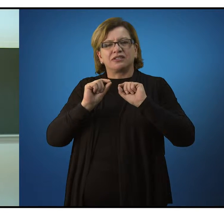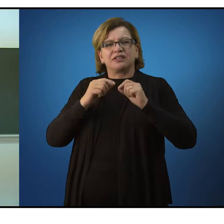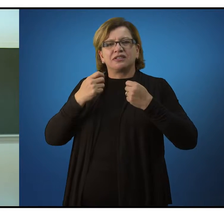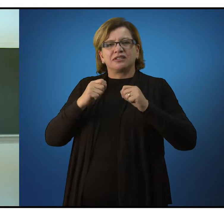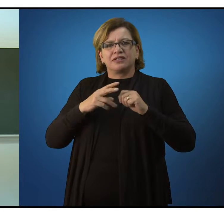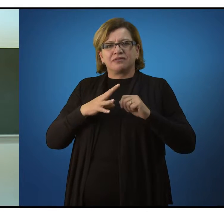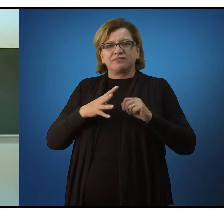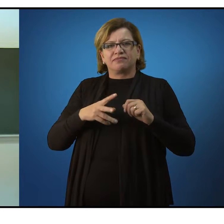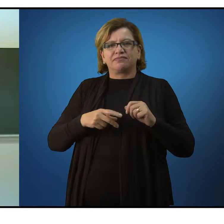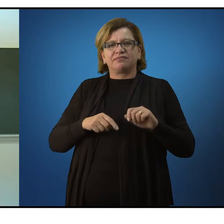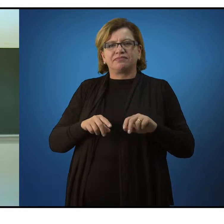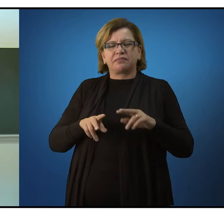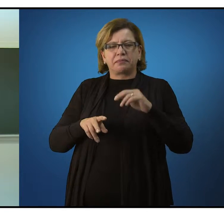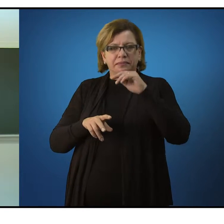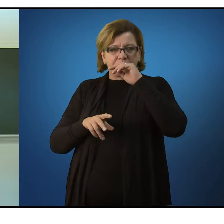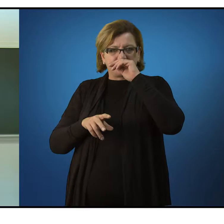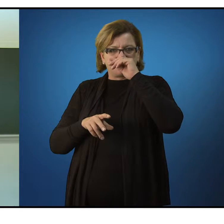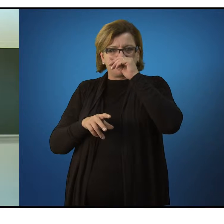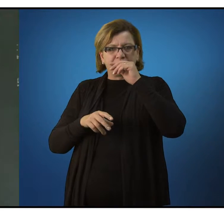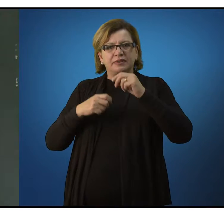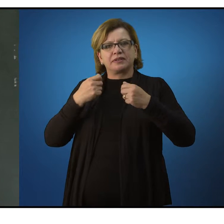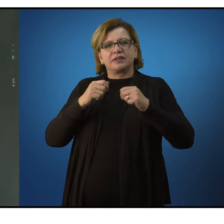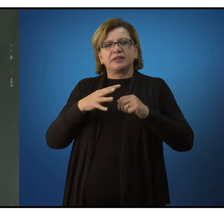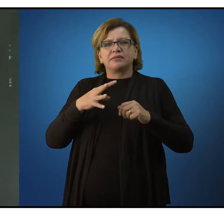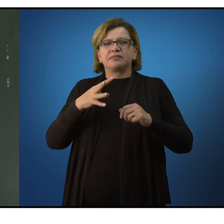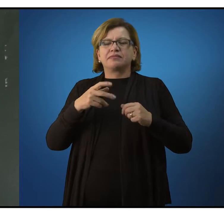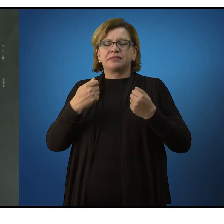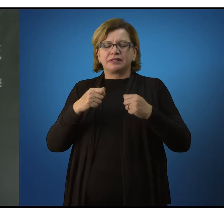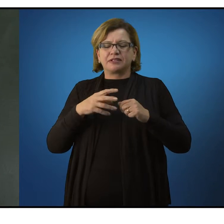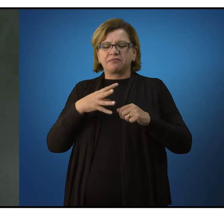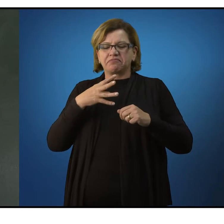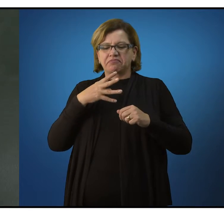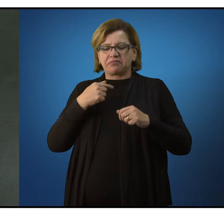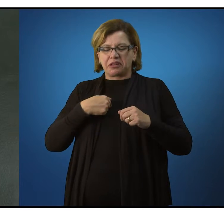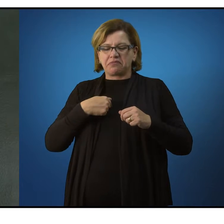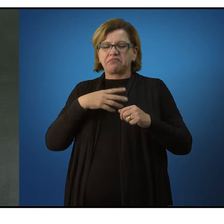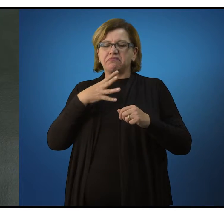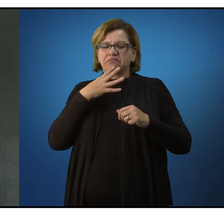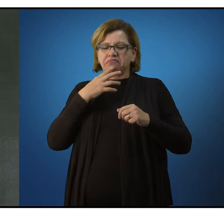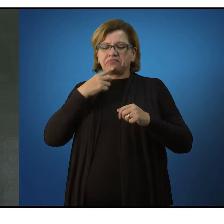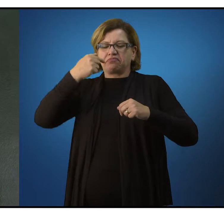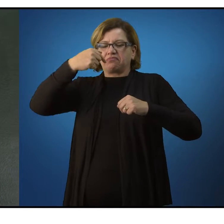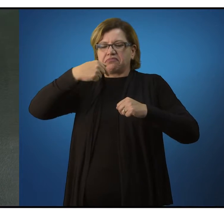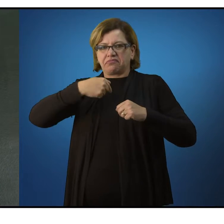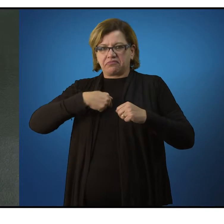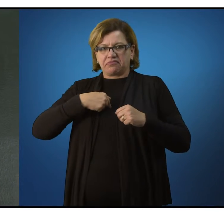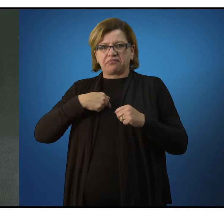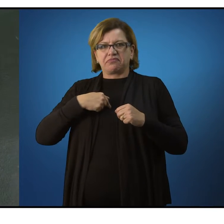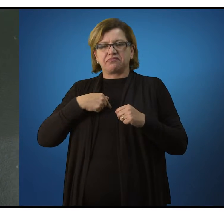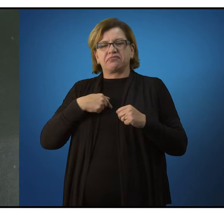todo o processo de ensino-aprendizagem, que é: conhece-te